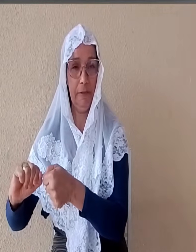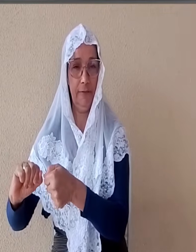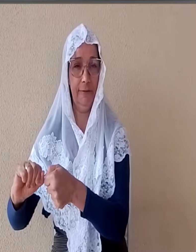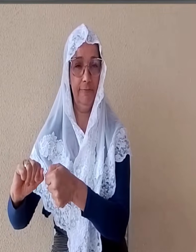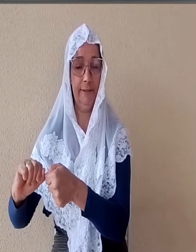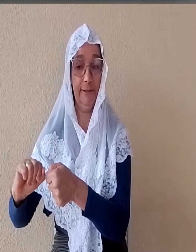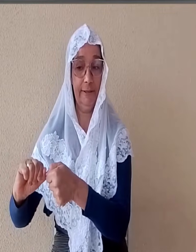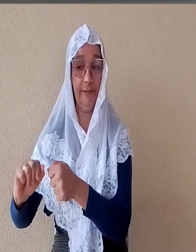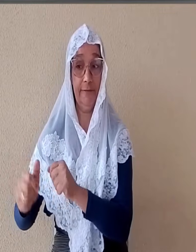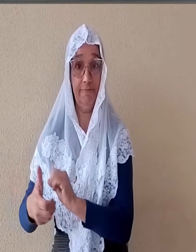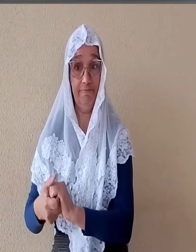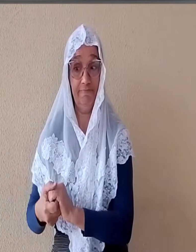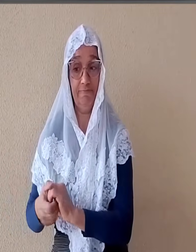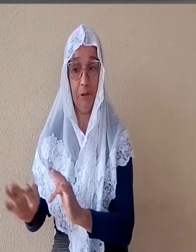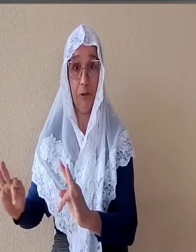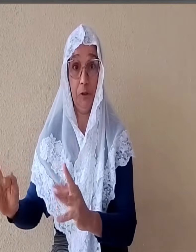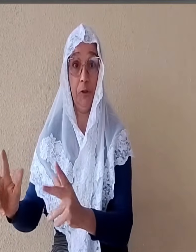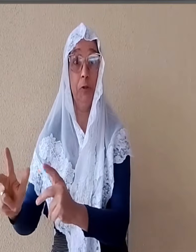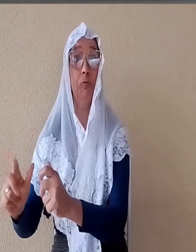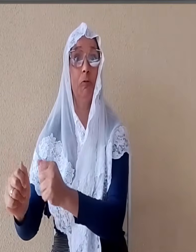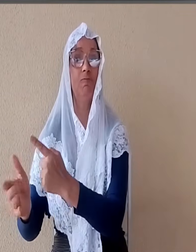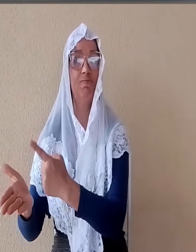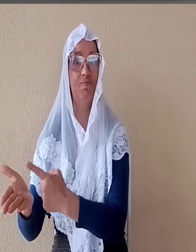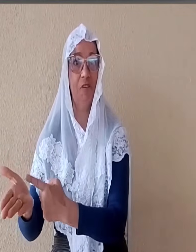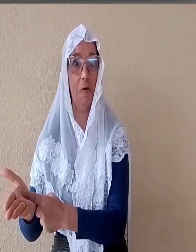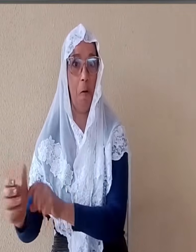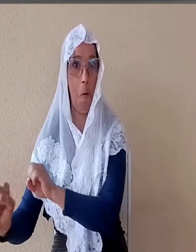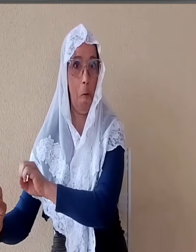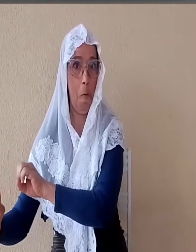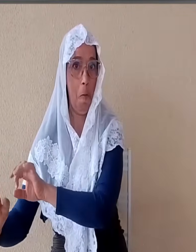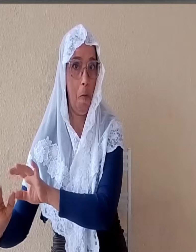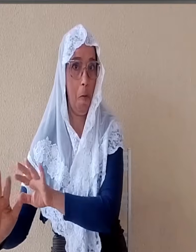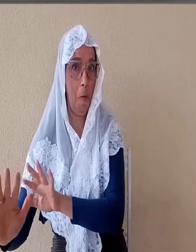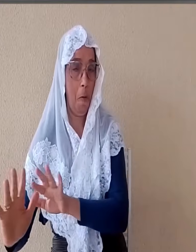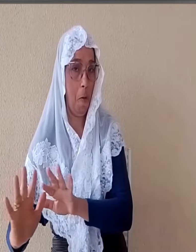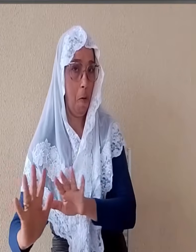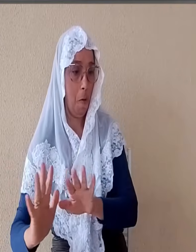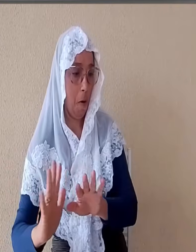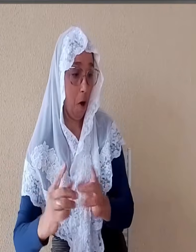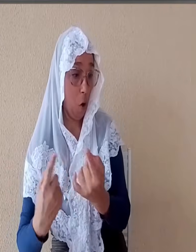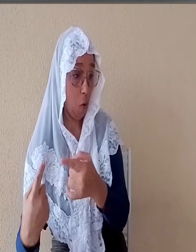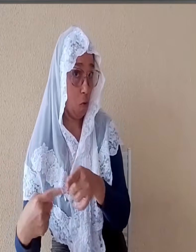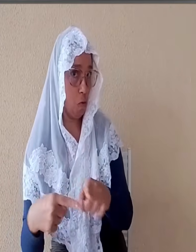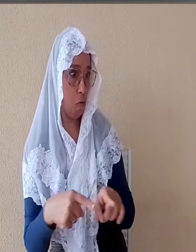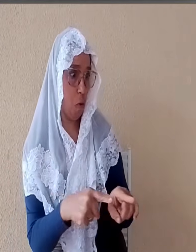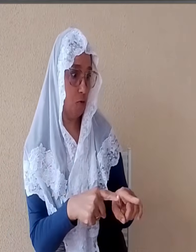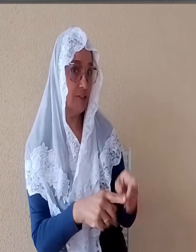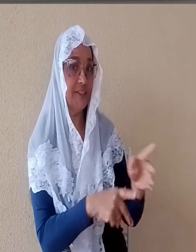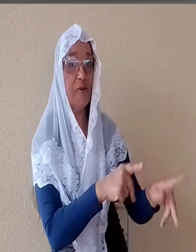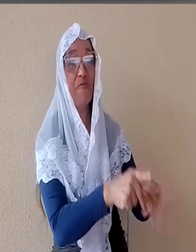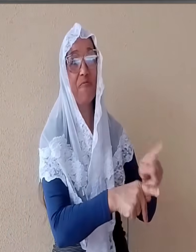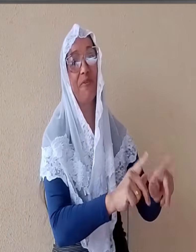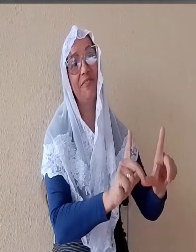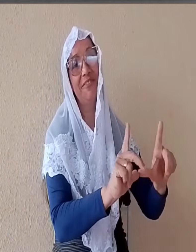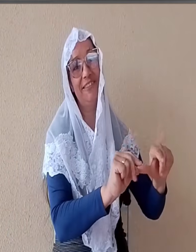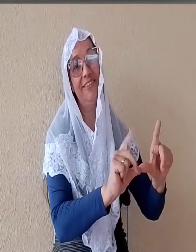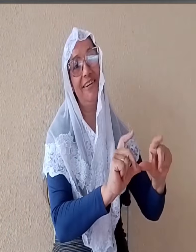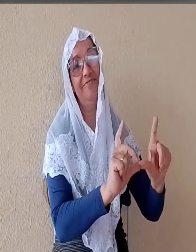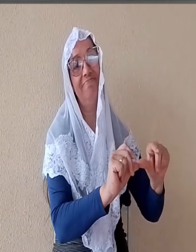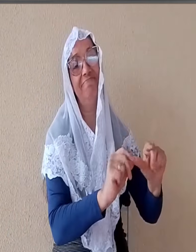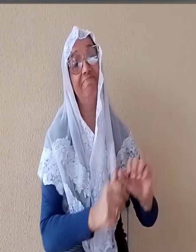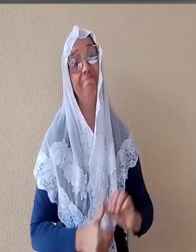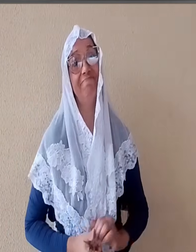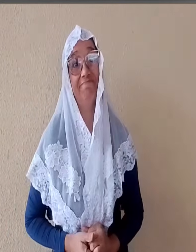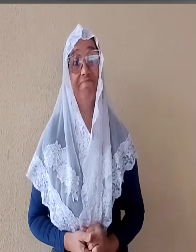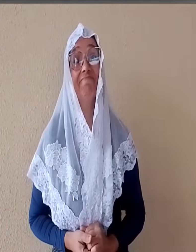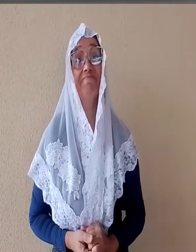para pelejar contra Josué e contra Israel. E os moradores de Gibeon, ouvindo o que Josué fizera